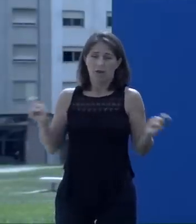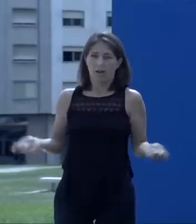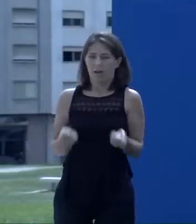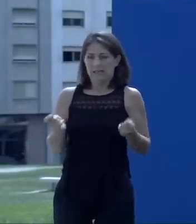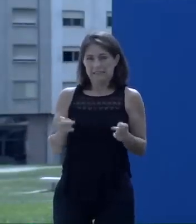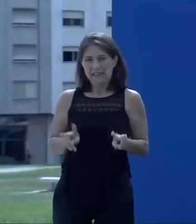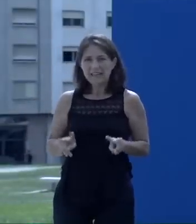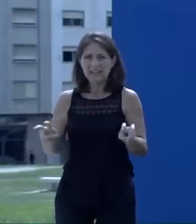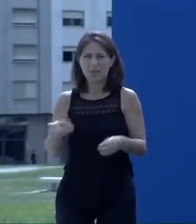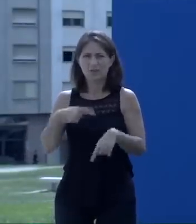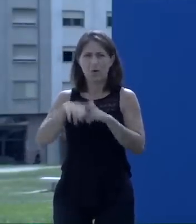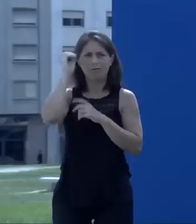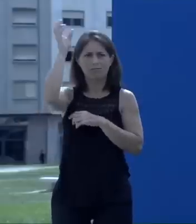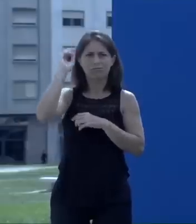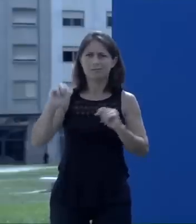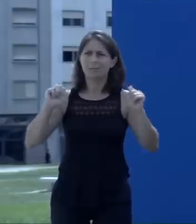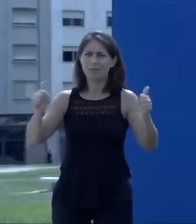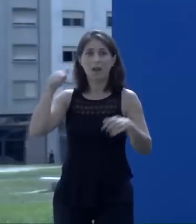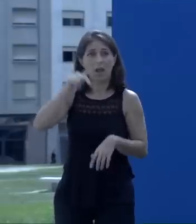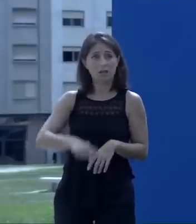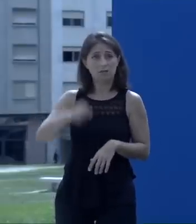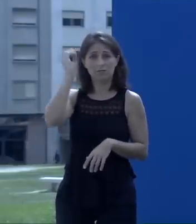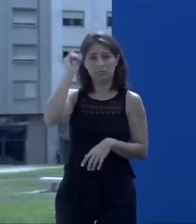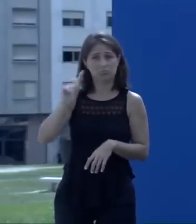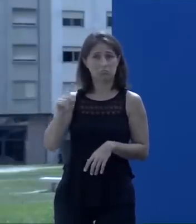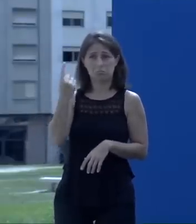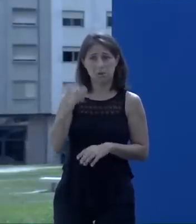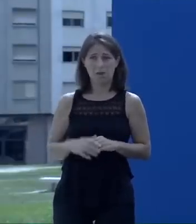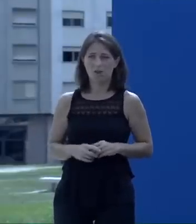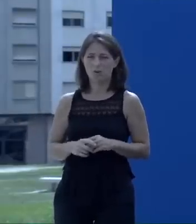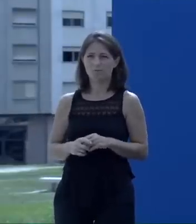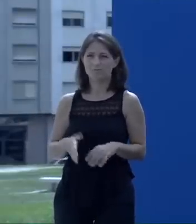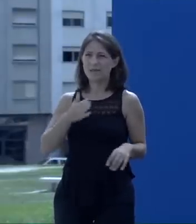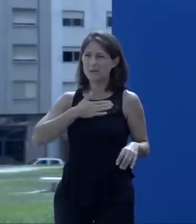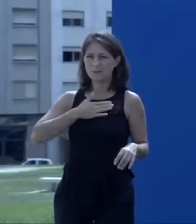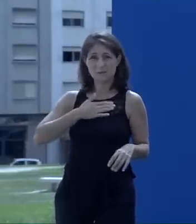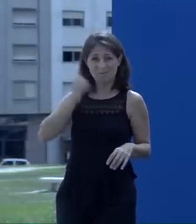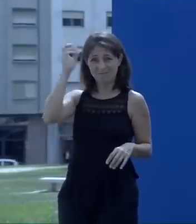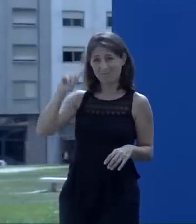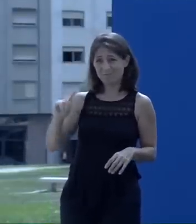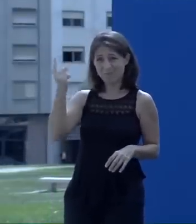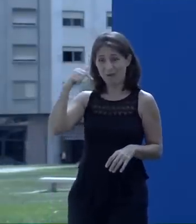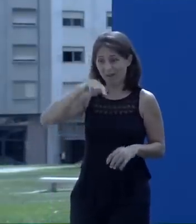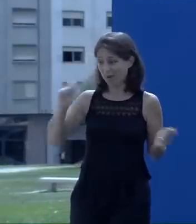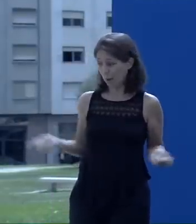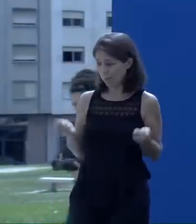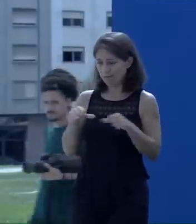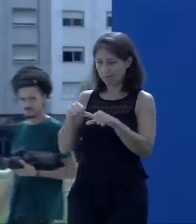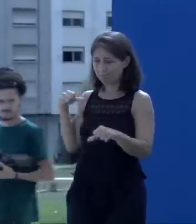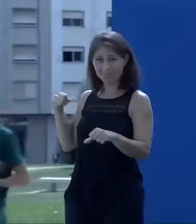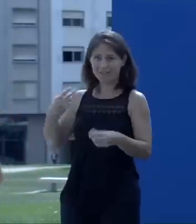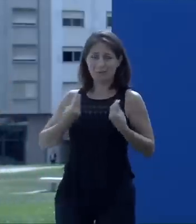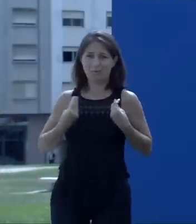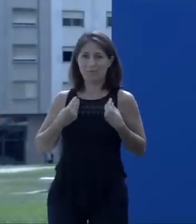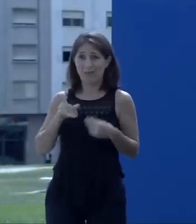e, polo tanto, o inicio dos mítines. Este é o noso primeiro mítin. É o meu primeiro mítin, non só nesta campaña, o primeiro mítin na miña